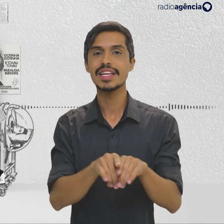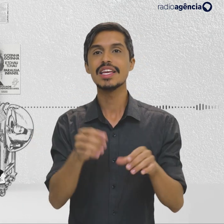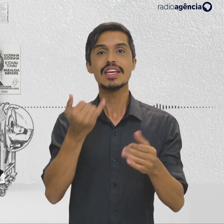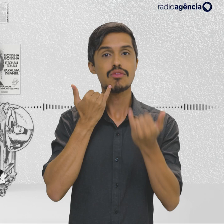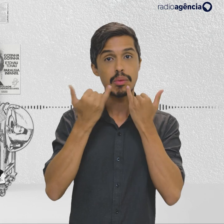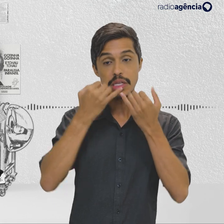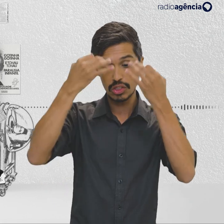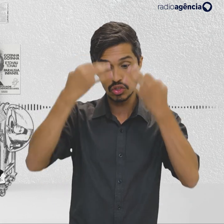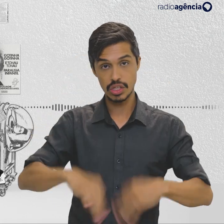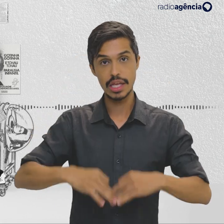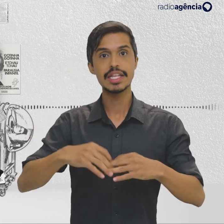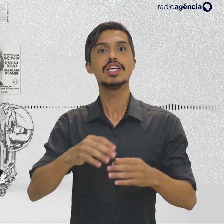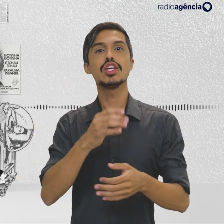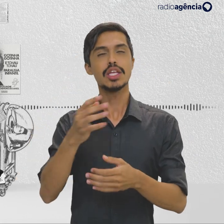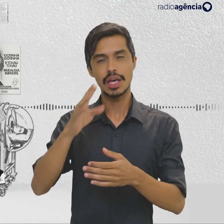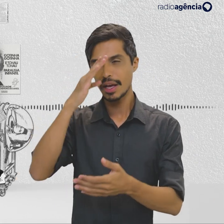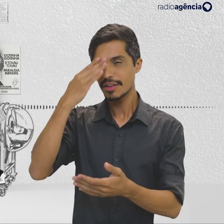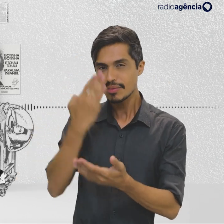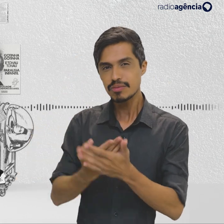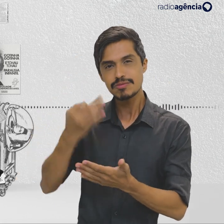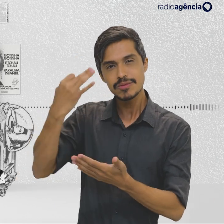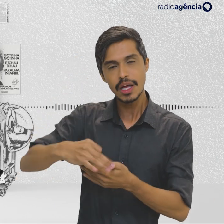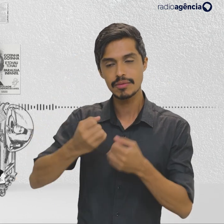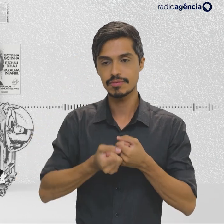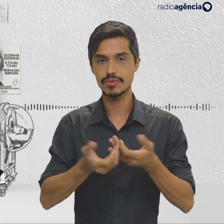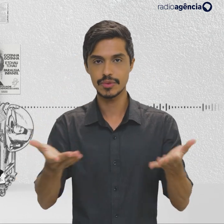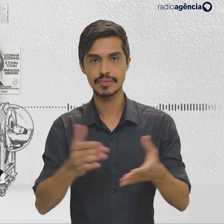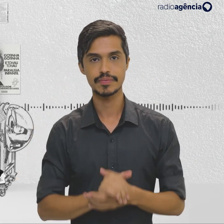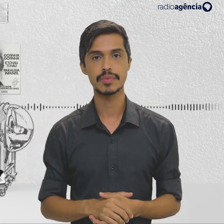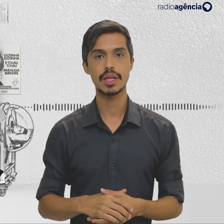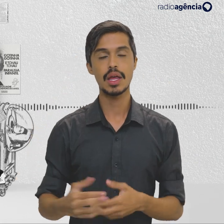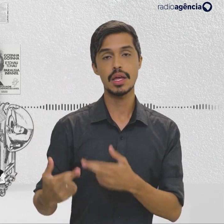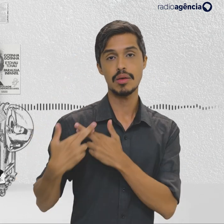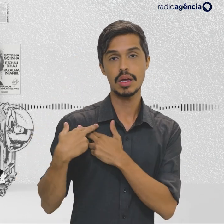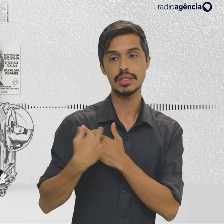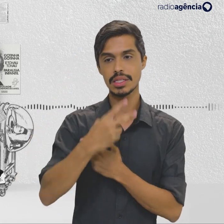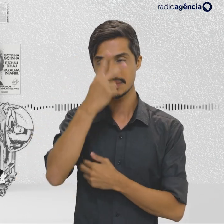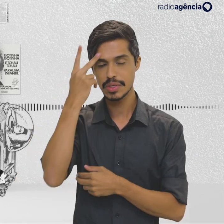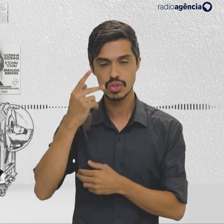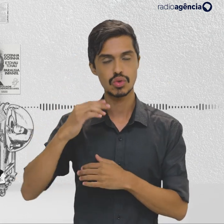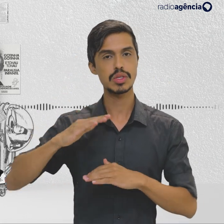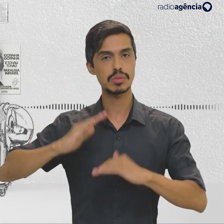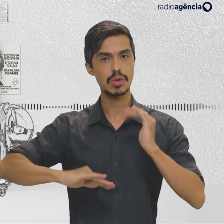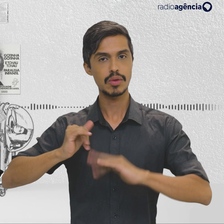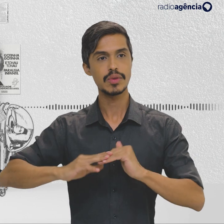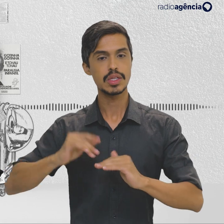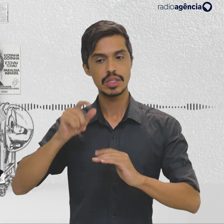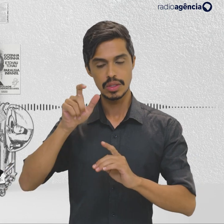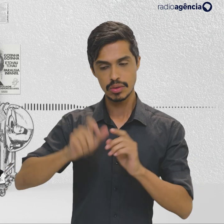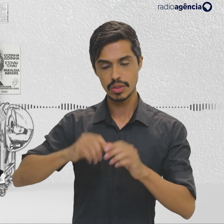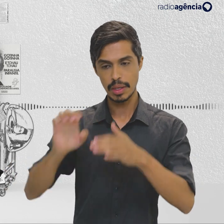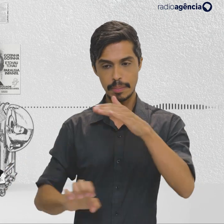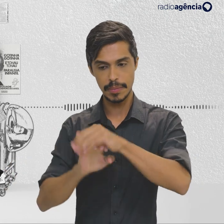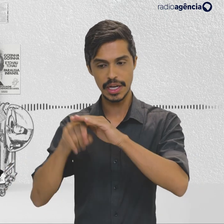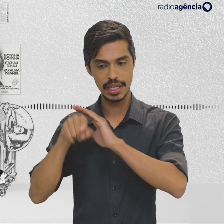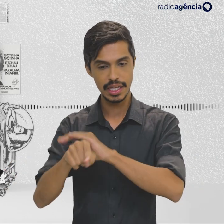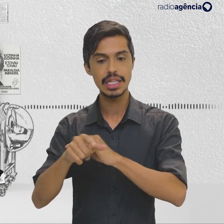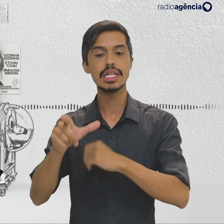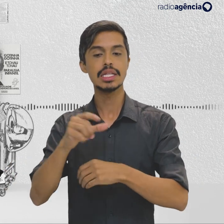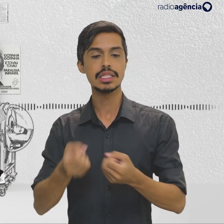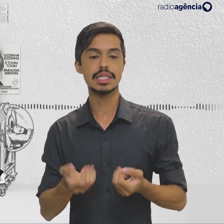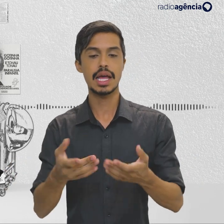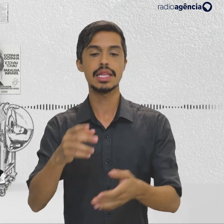informações verdadeiras e confiáveis é dever dos empregadores possibilitar que seus empregados tenham